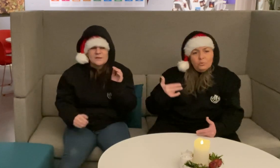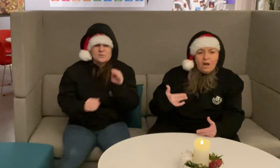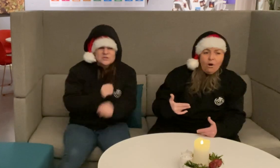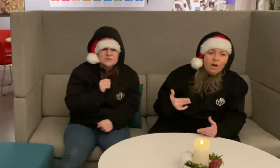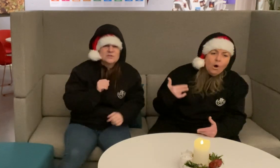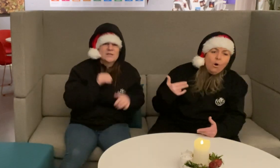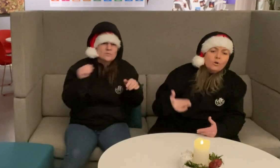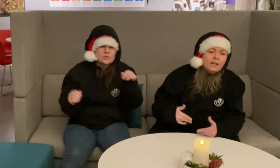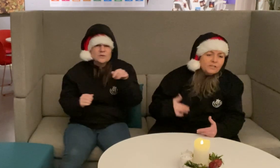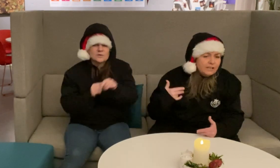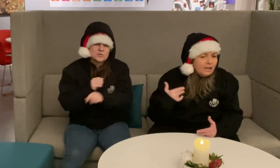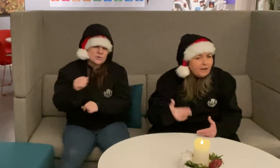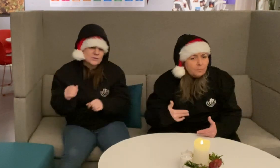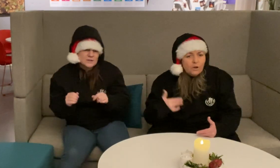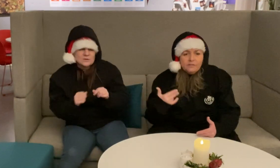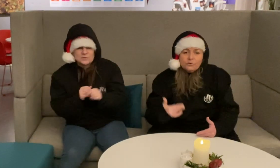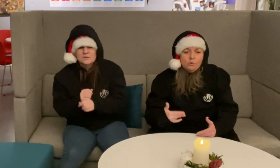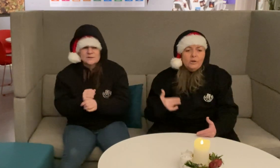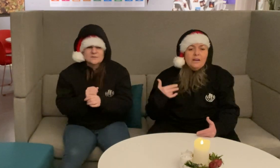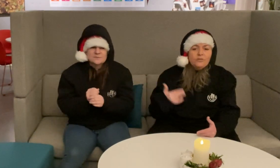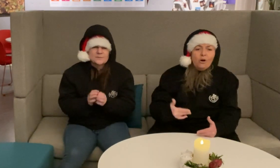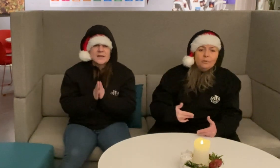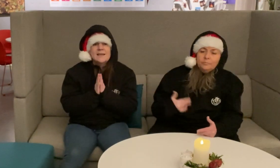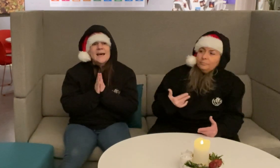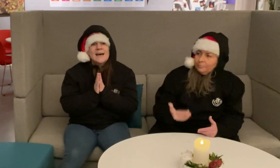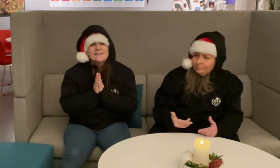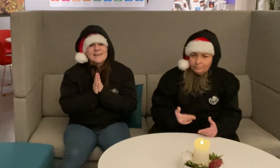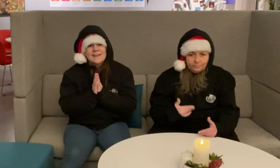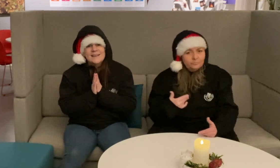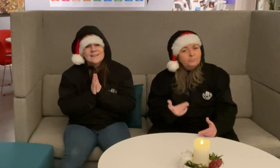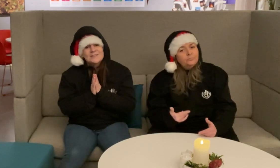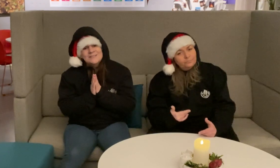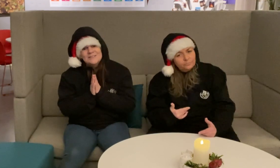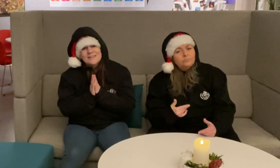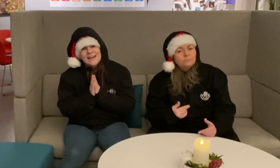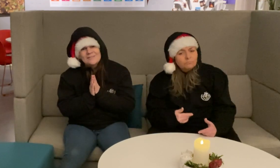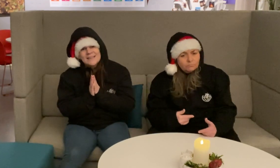ha och att skrida fram över skolgården en dag. Natten går tunga fjäll.